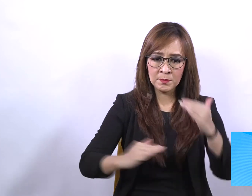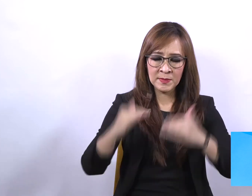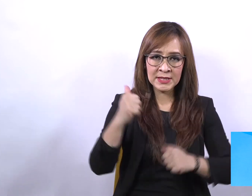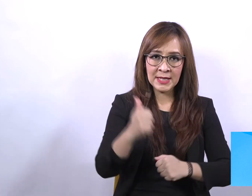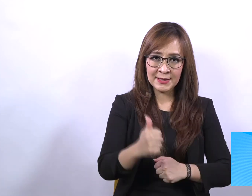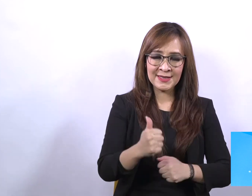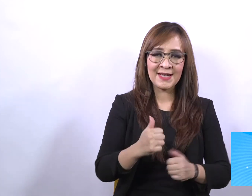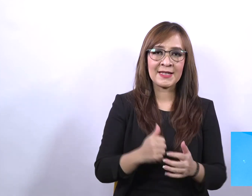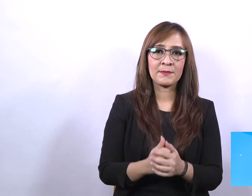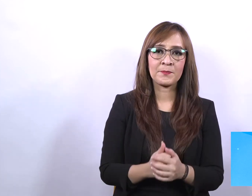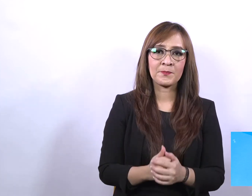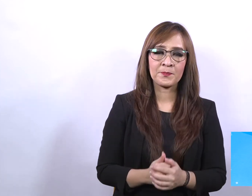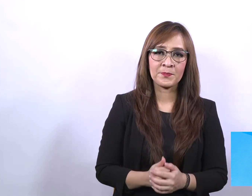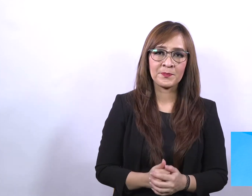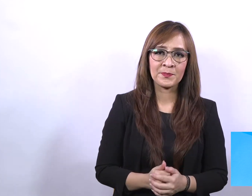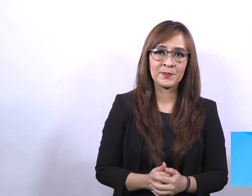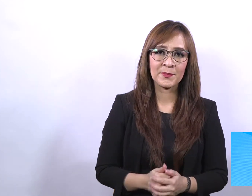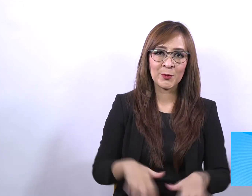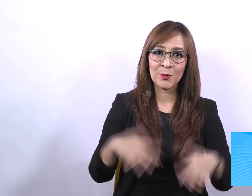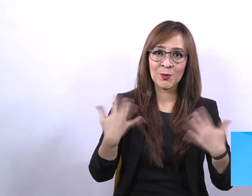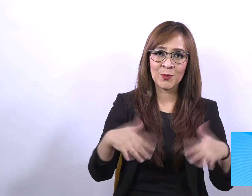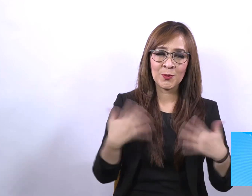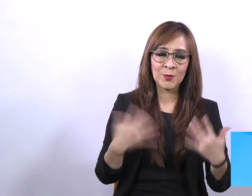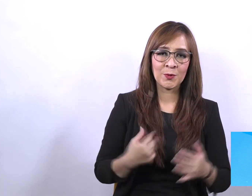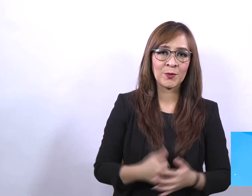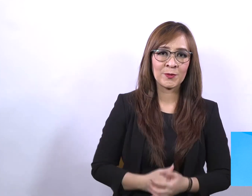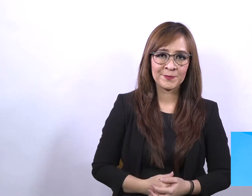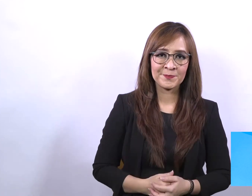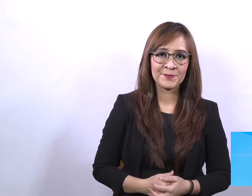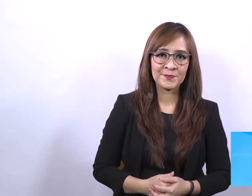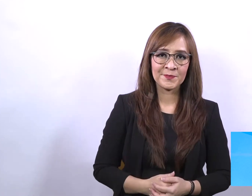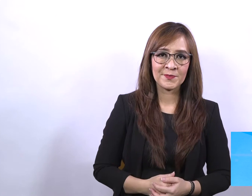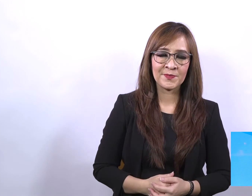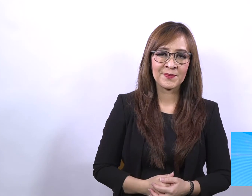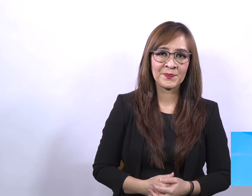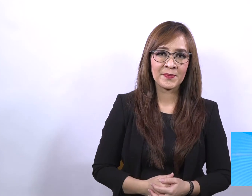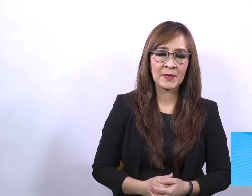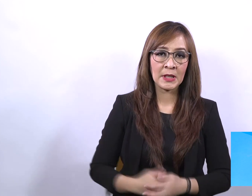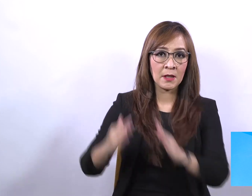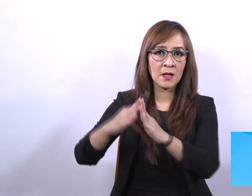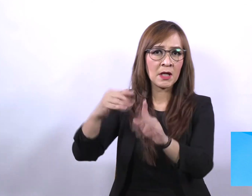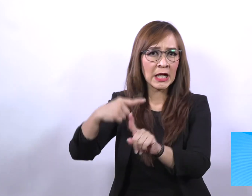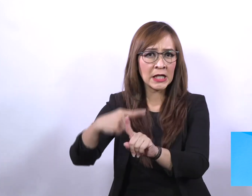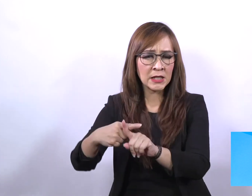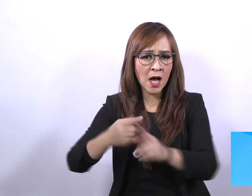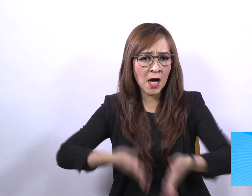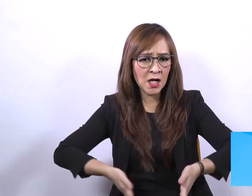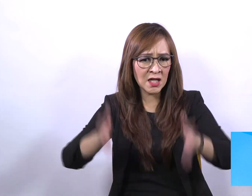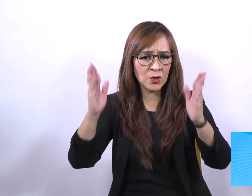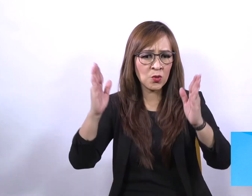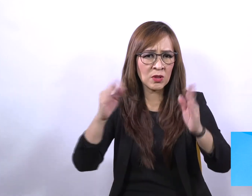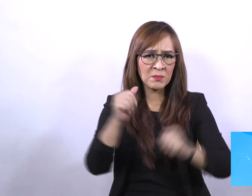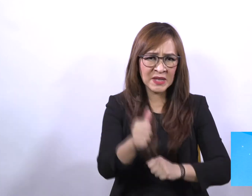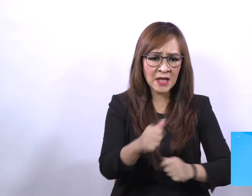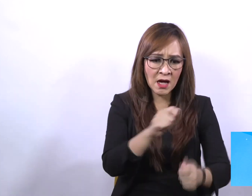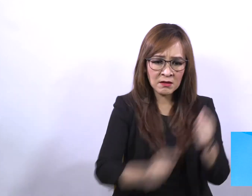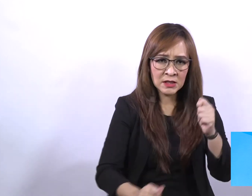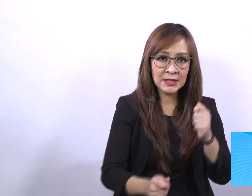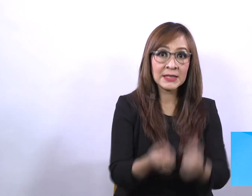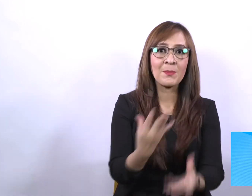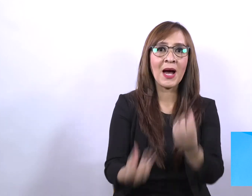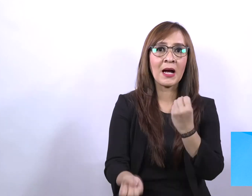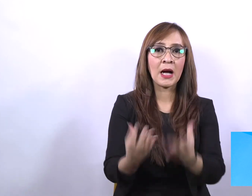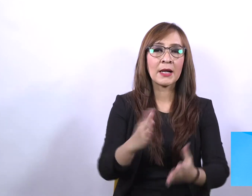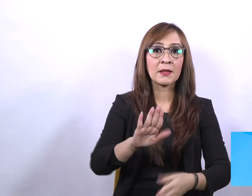tapi pekerjaan tuhan akan berjalan terus uh gereja gedungnya bisa dibakar tapi